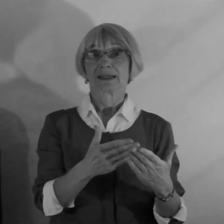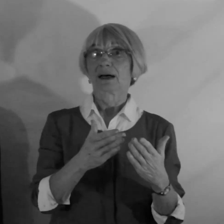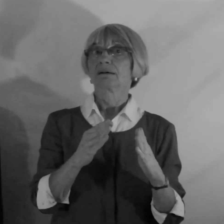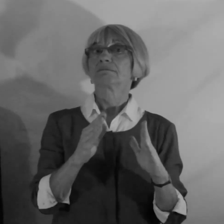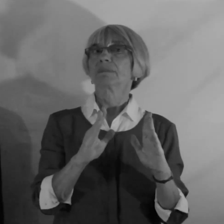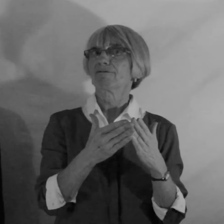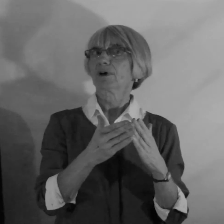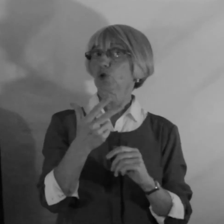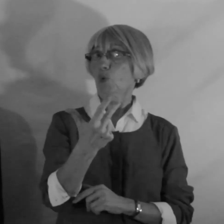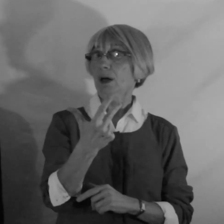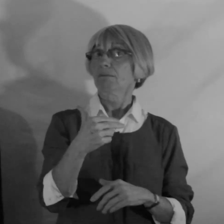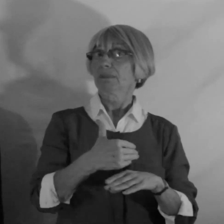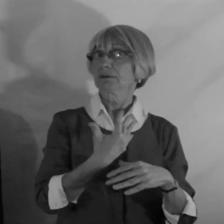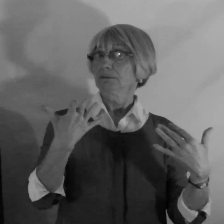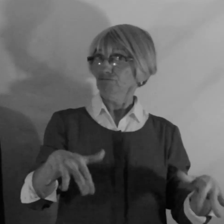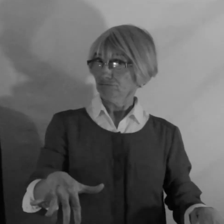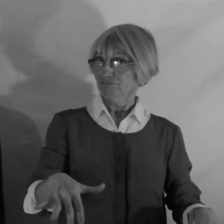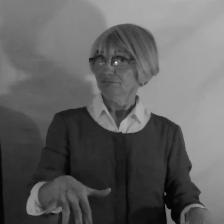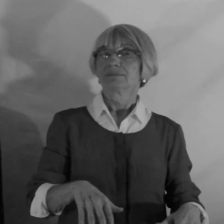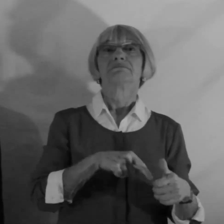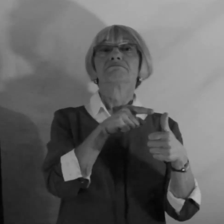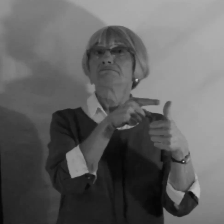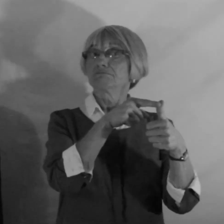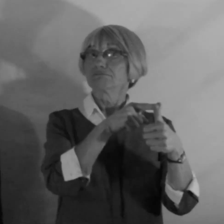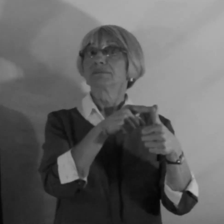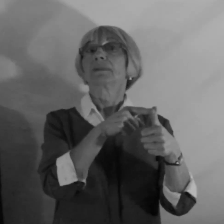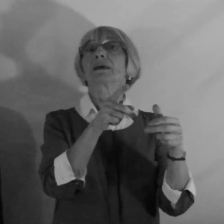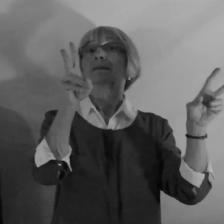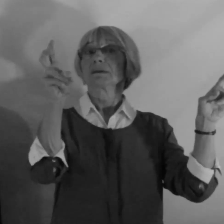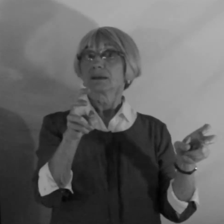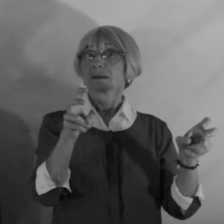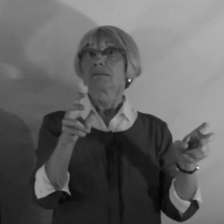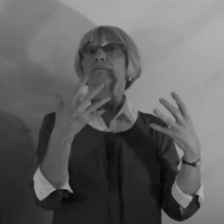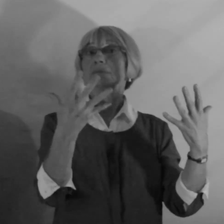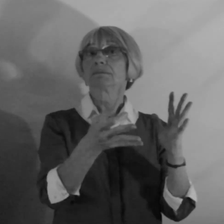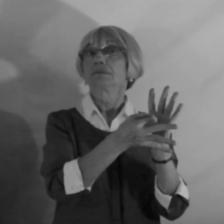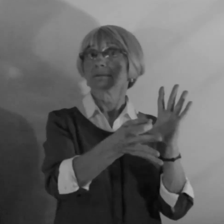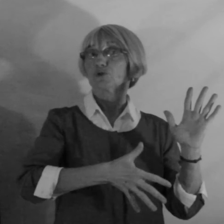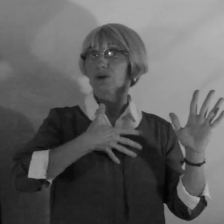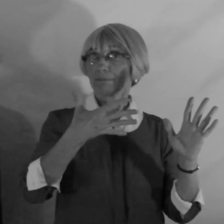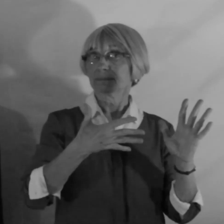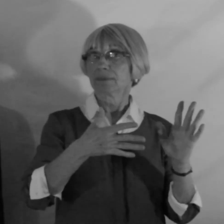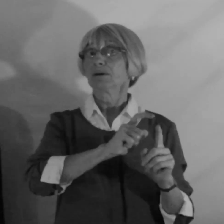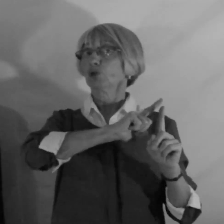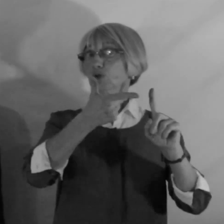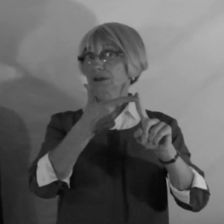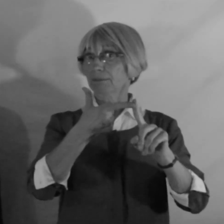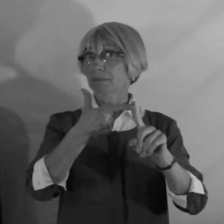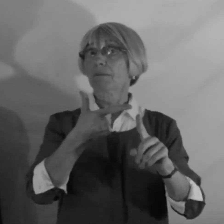trois titres précédents, Des mains pour dire je t'aime, Parle avec les mains et Amour